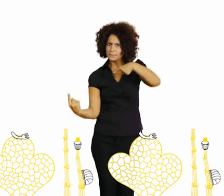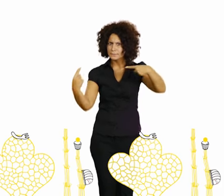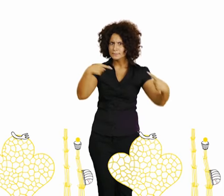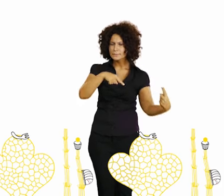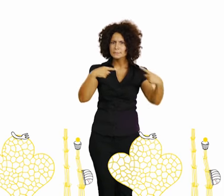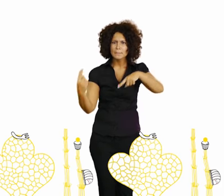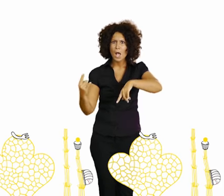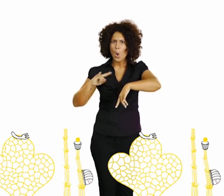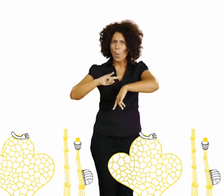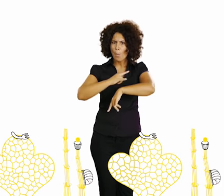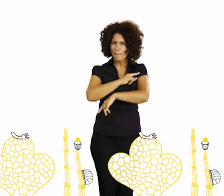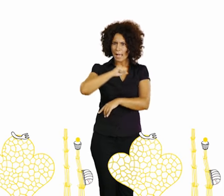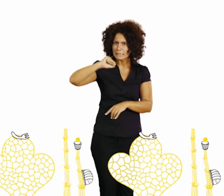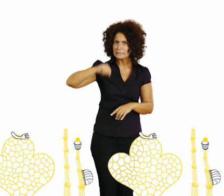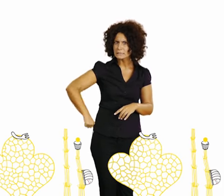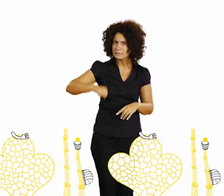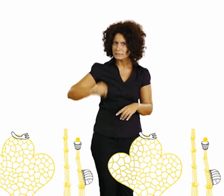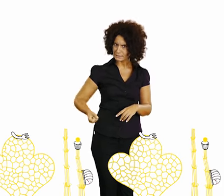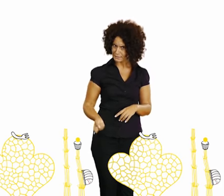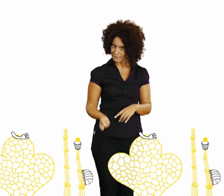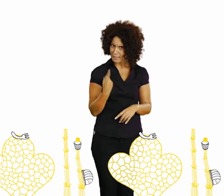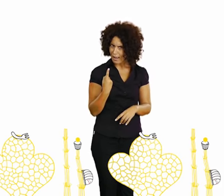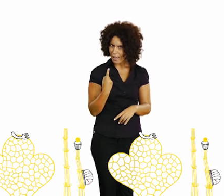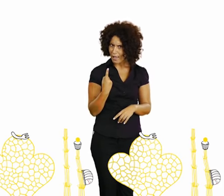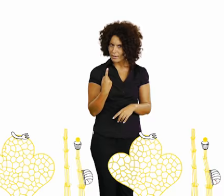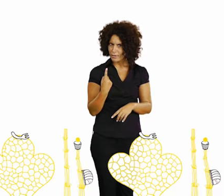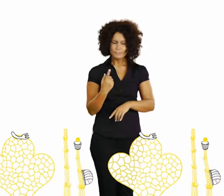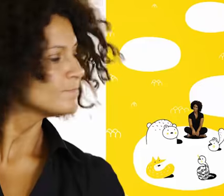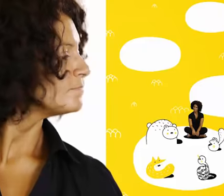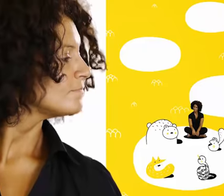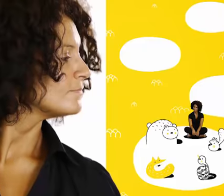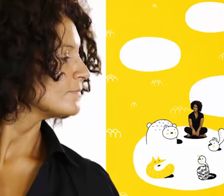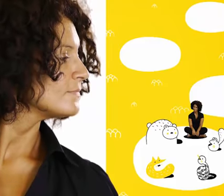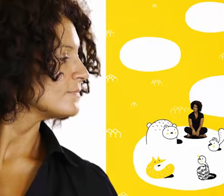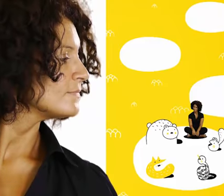di lattuga per discutere della strana determinazione di lumaca.